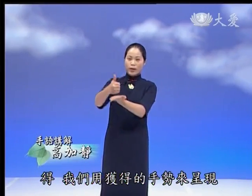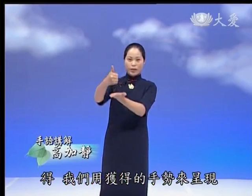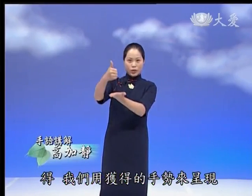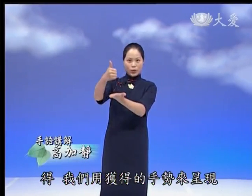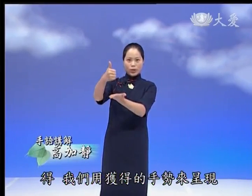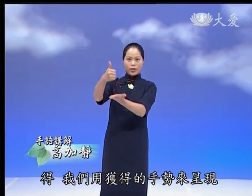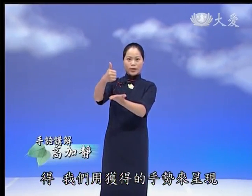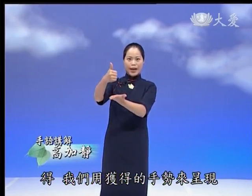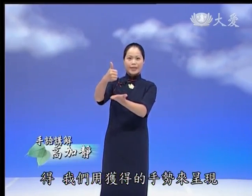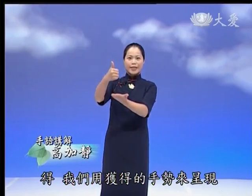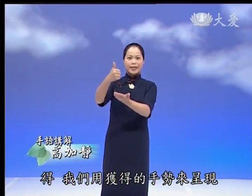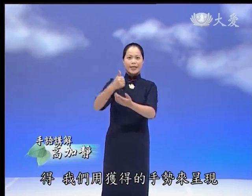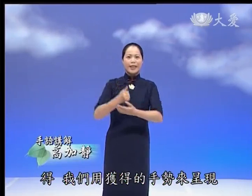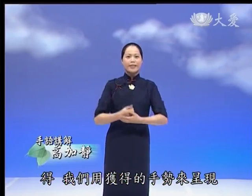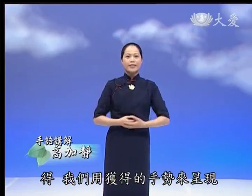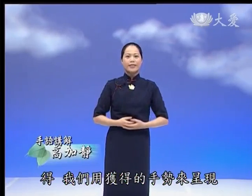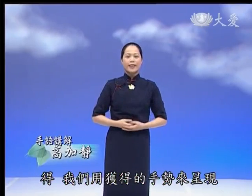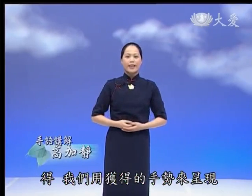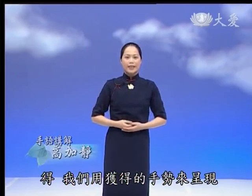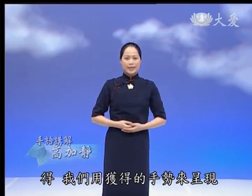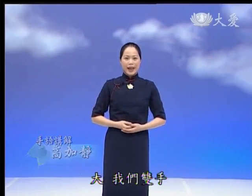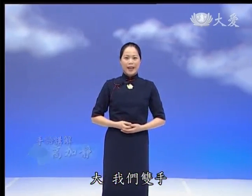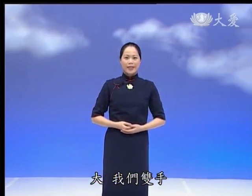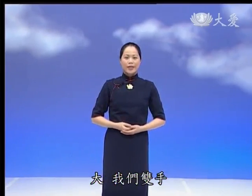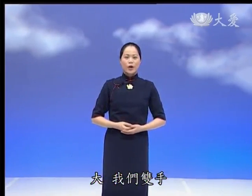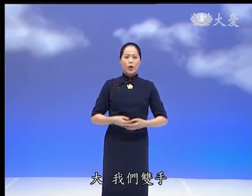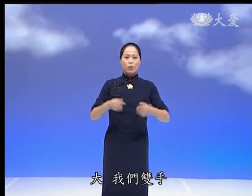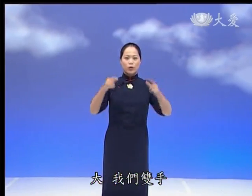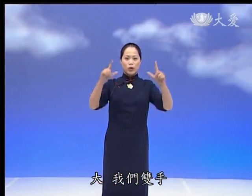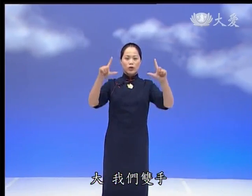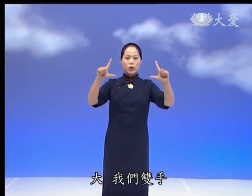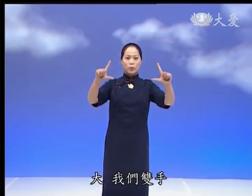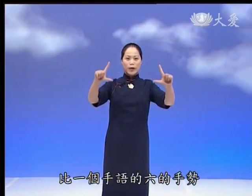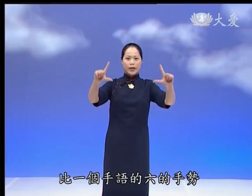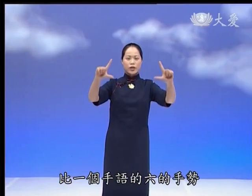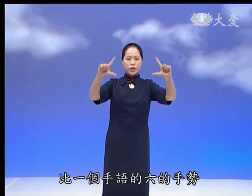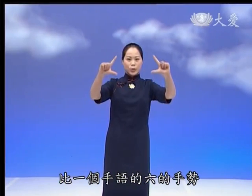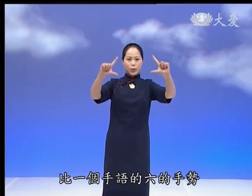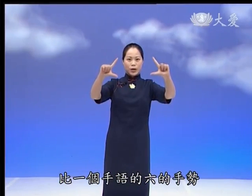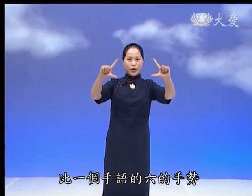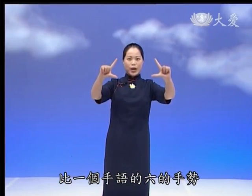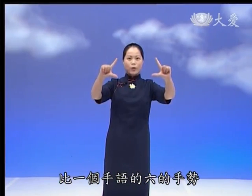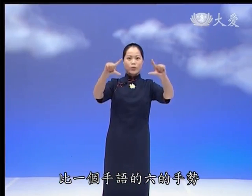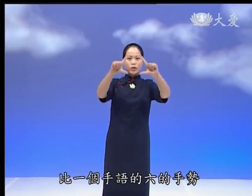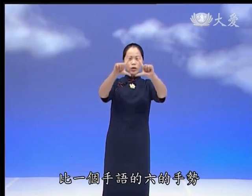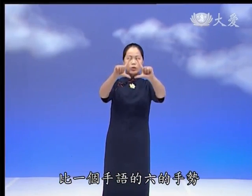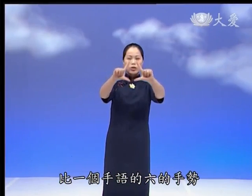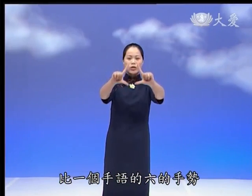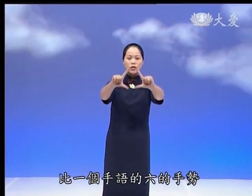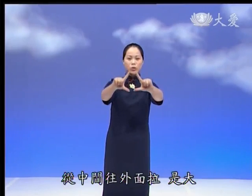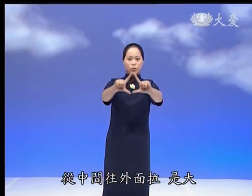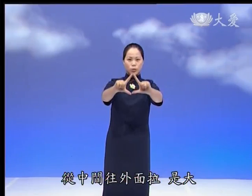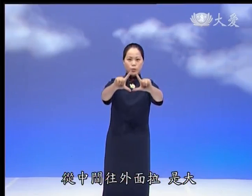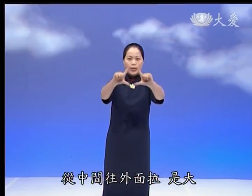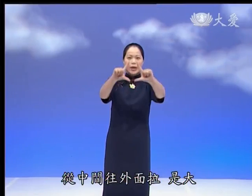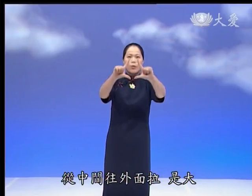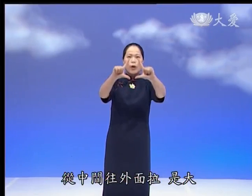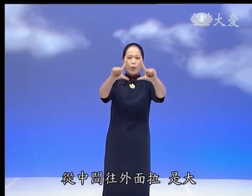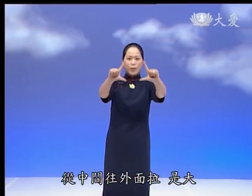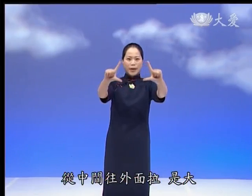得的手势来呈现。大呢，我们双手比一个手语的六的手势，从中间往外